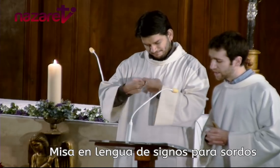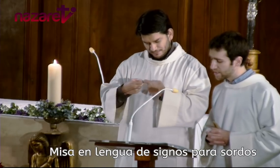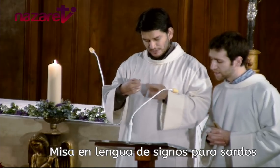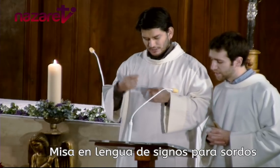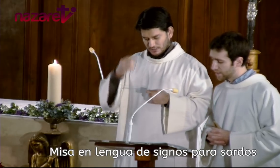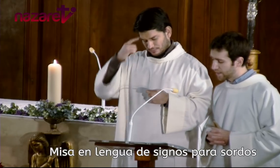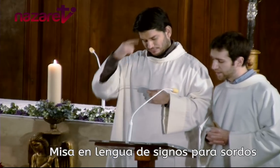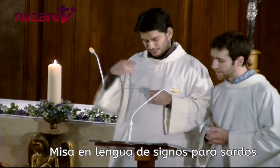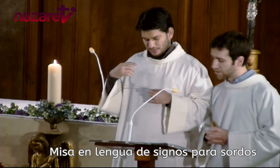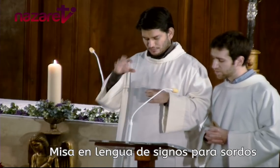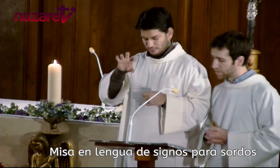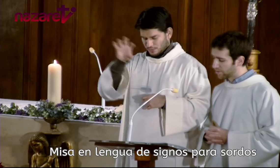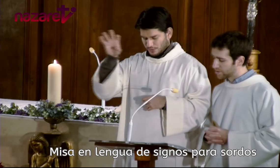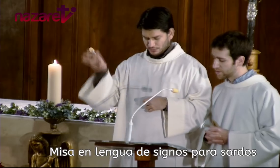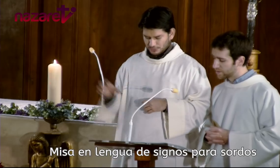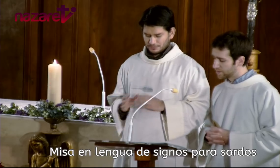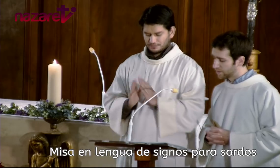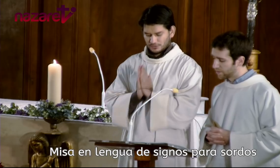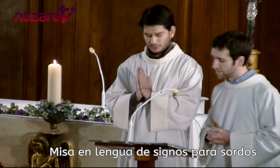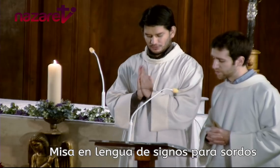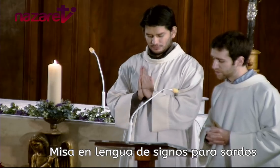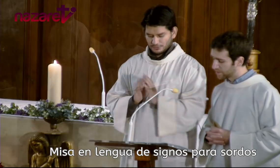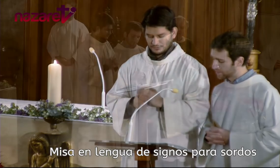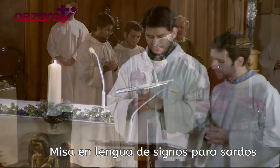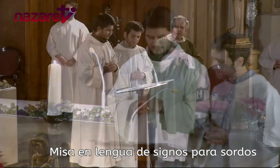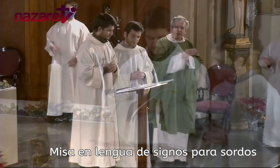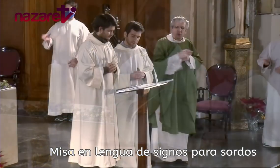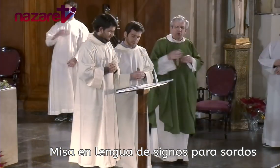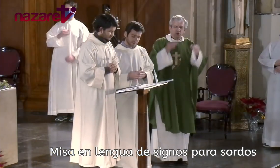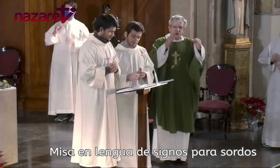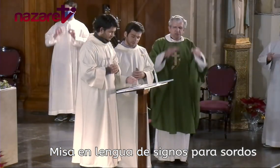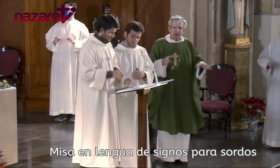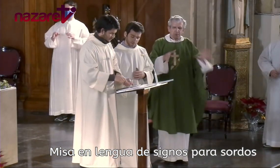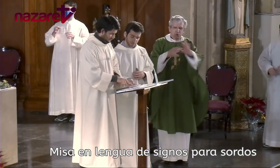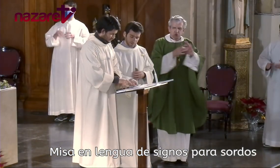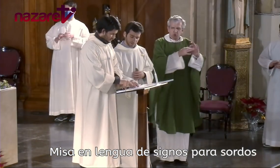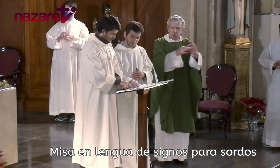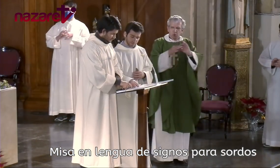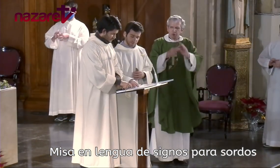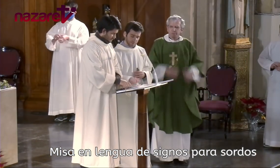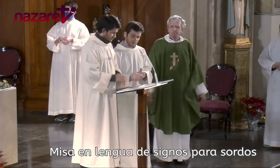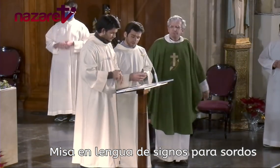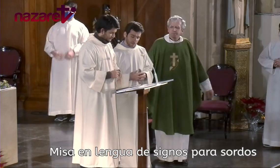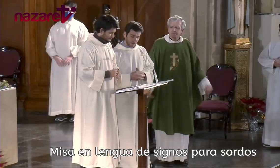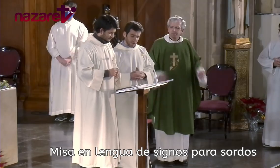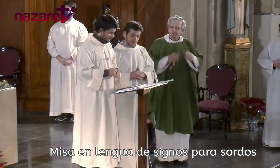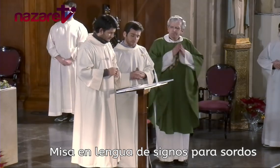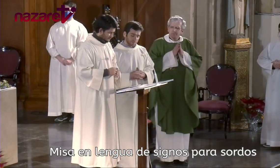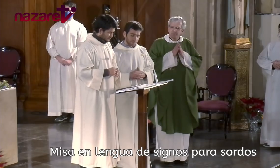enemistades entre los pueblos. Oremos. Que todos seamos uno. Por